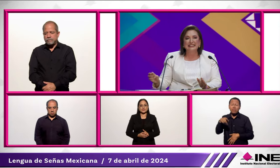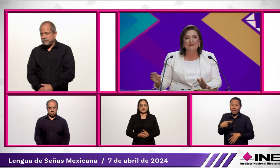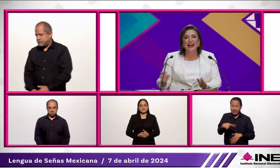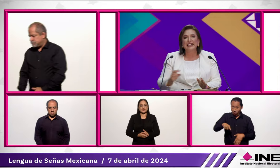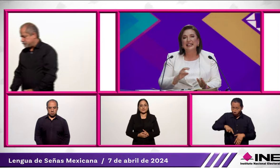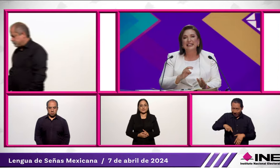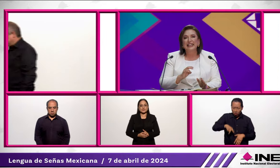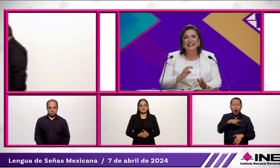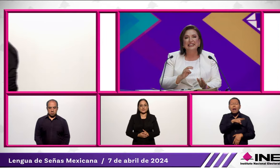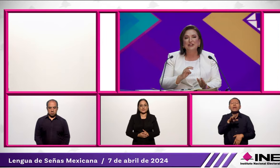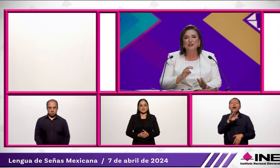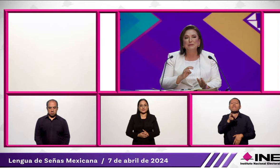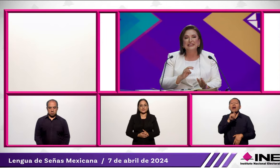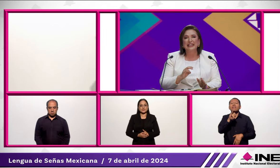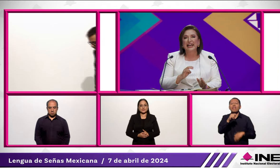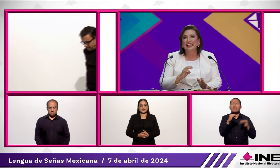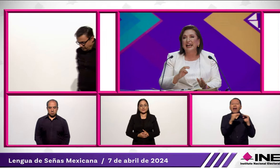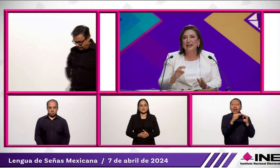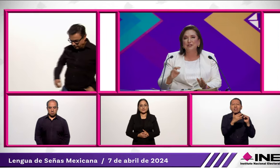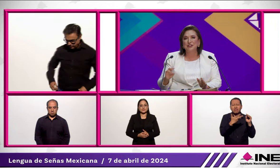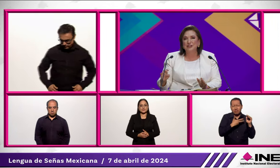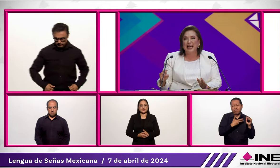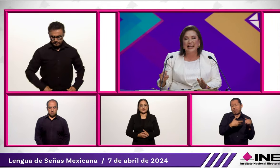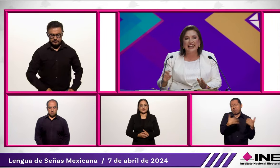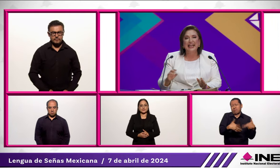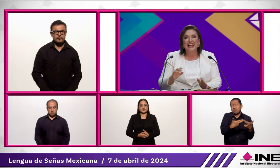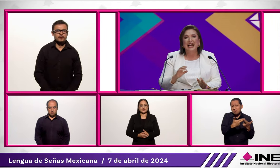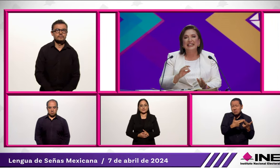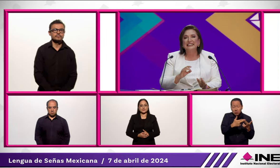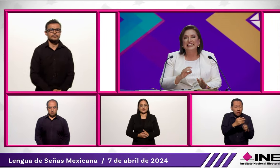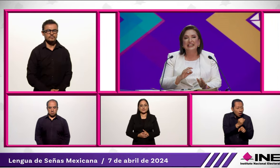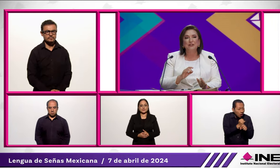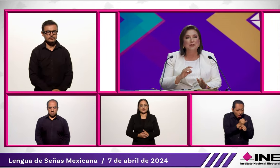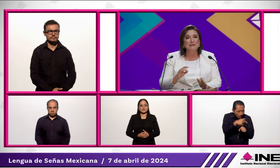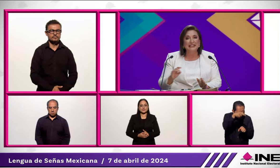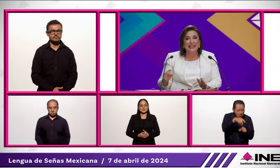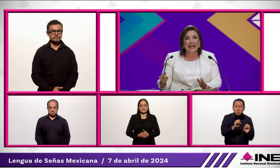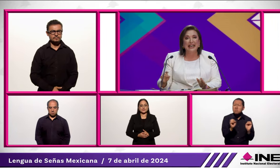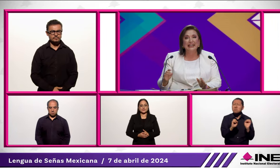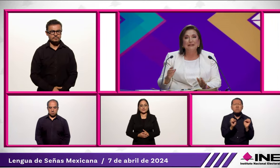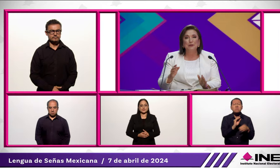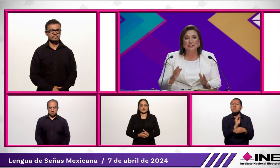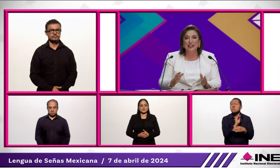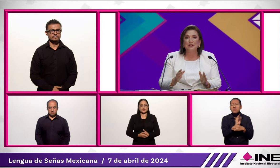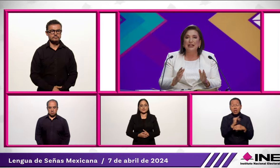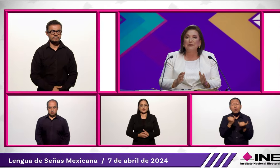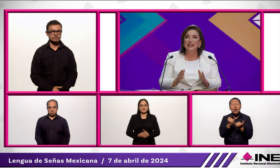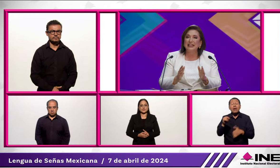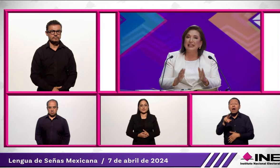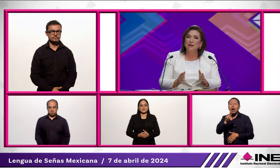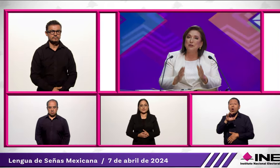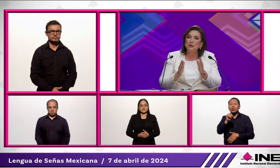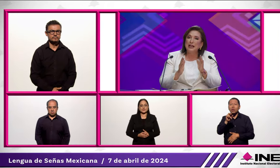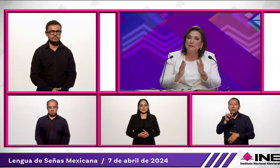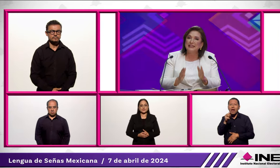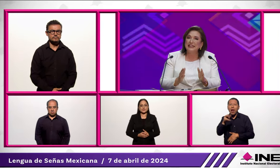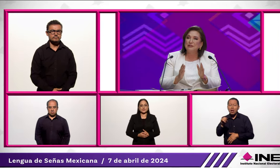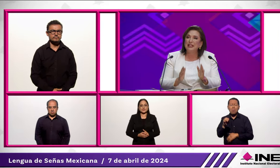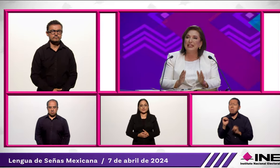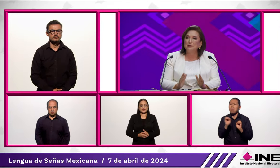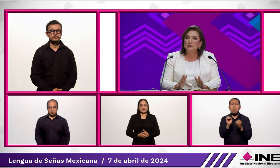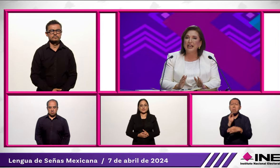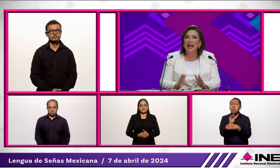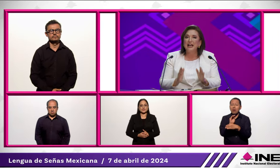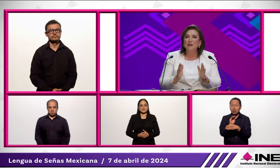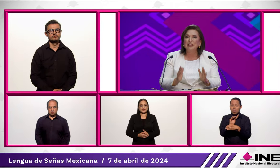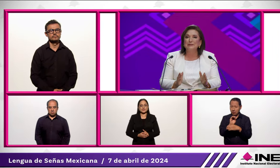las casas de Bartlett, decidió no investigar a Rocío Nale, ha decidido no investigar. Por cierto, Claudia, te digo, yo ya presenté